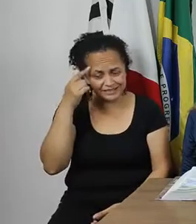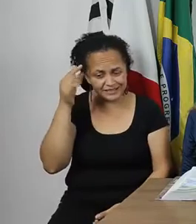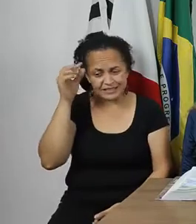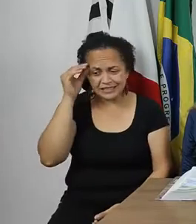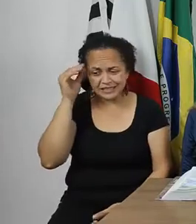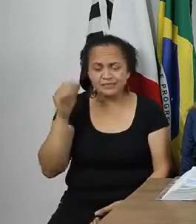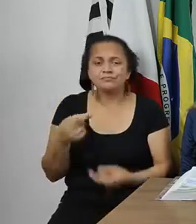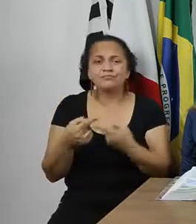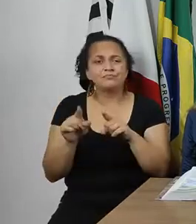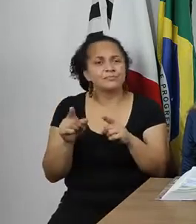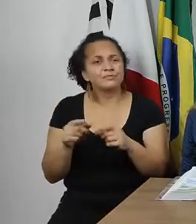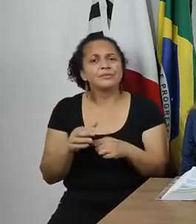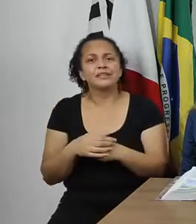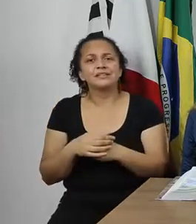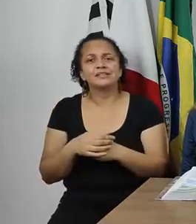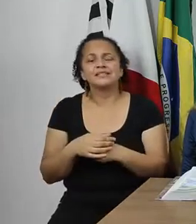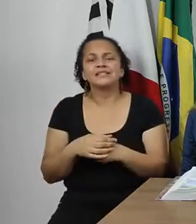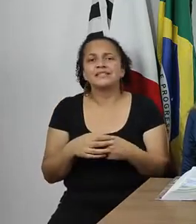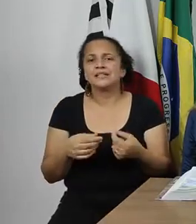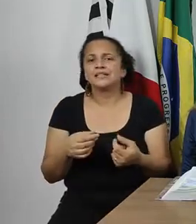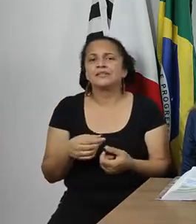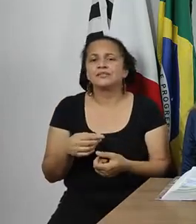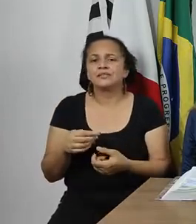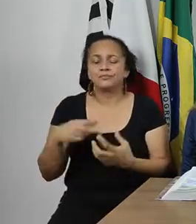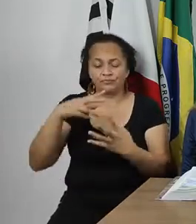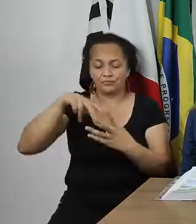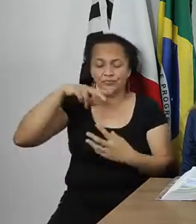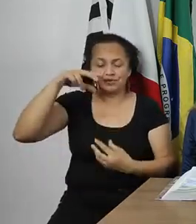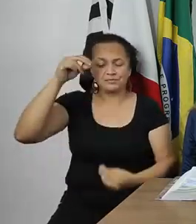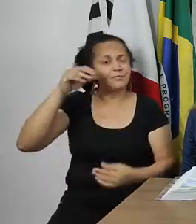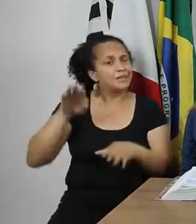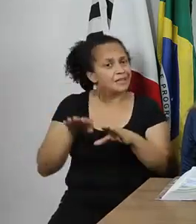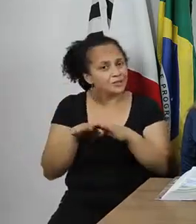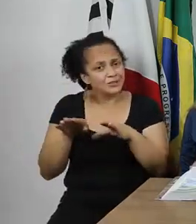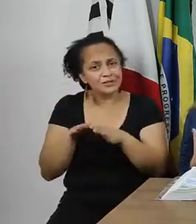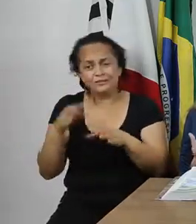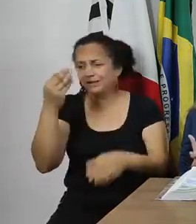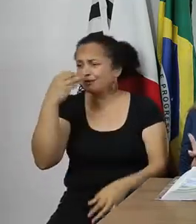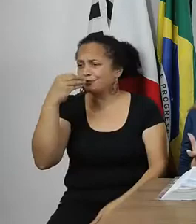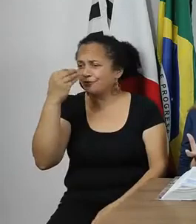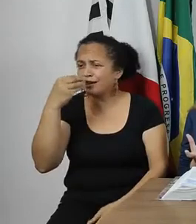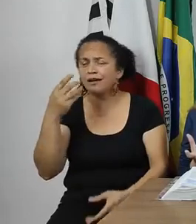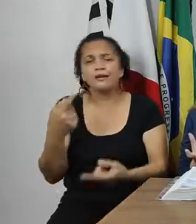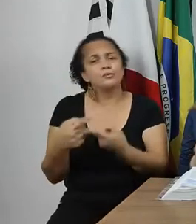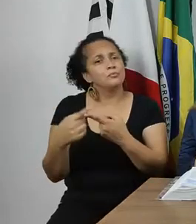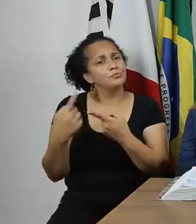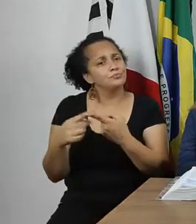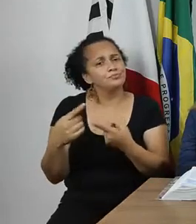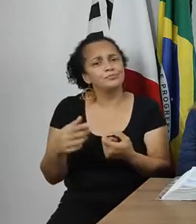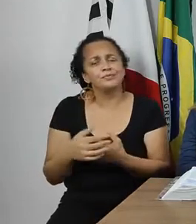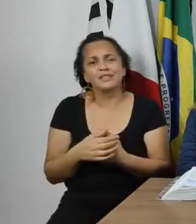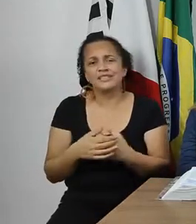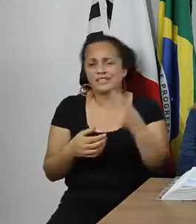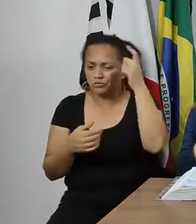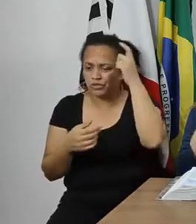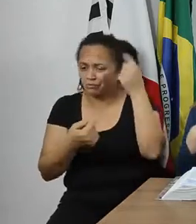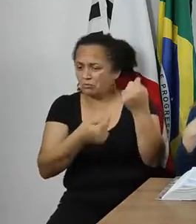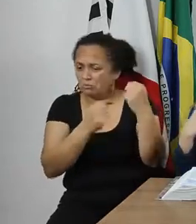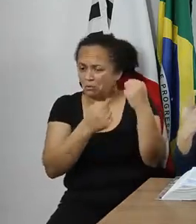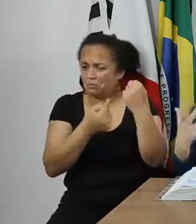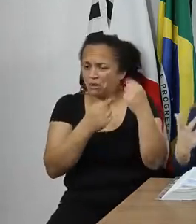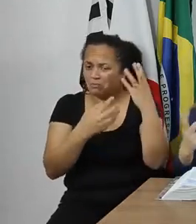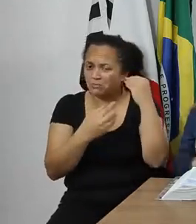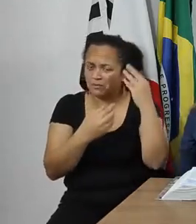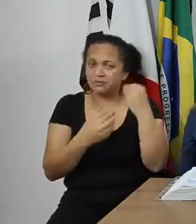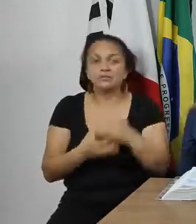mas principalmente nos afetar espiritualmente. Exatamente. Muitas vezes existe um oficial assírio